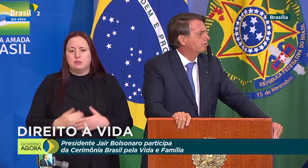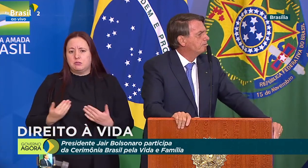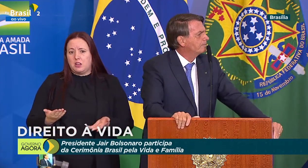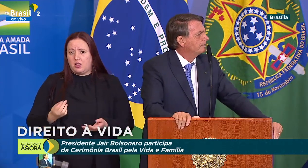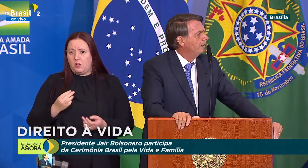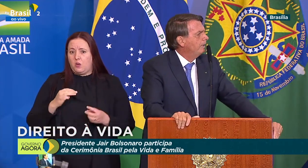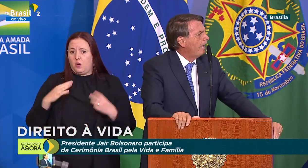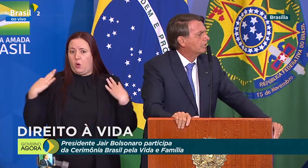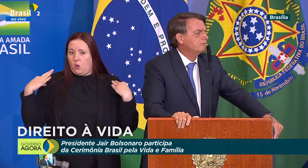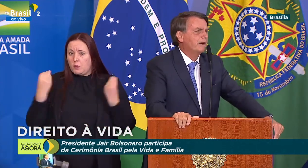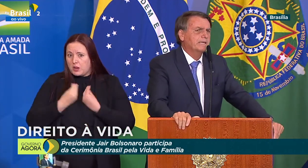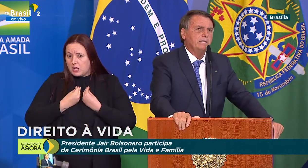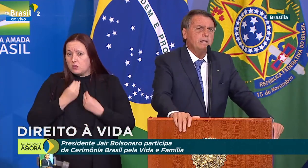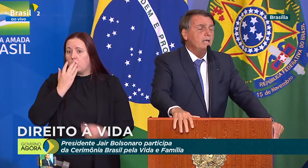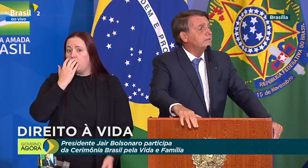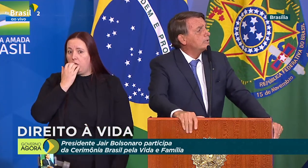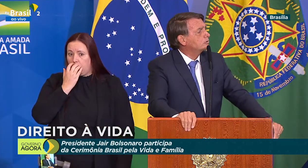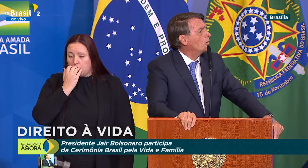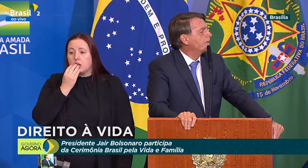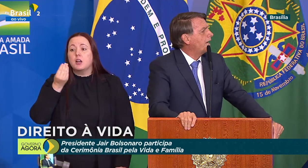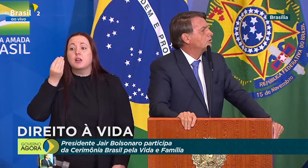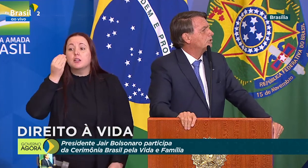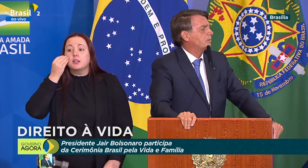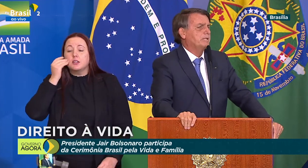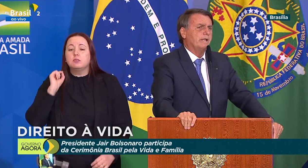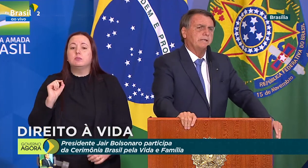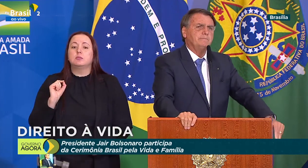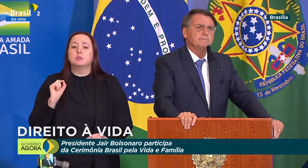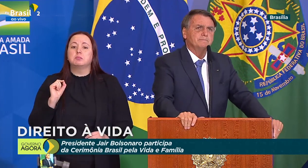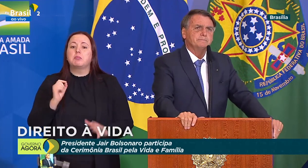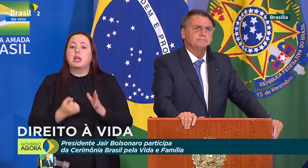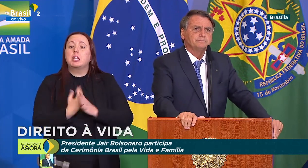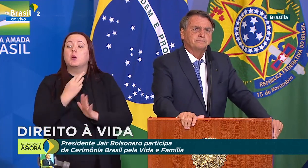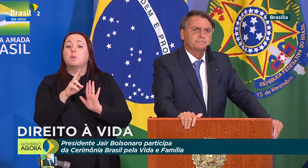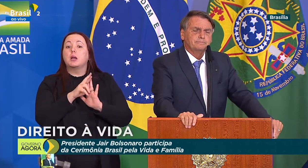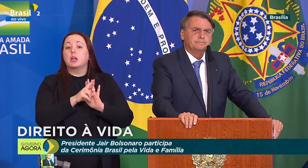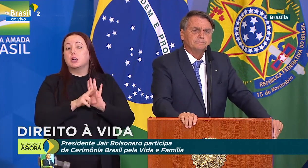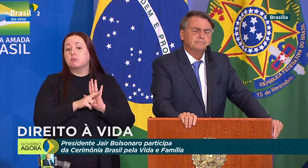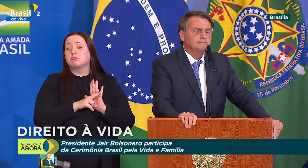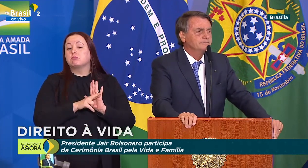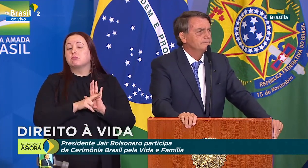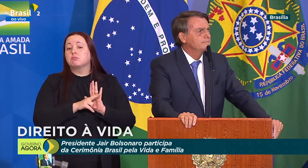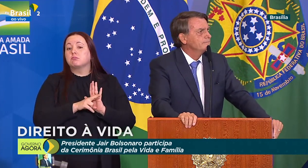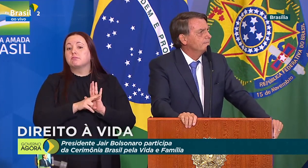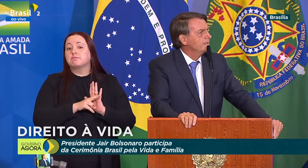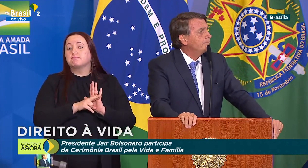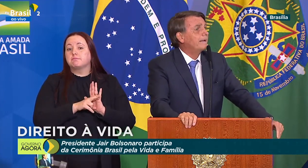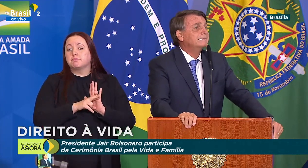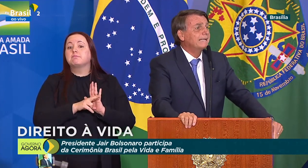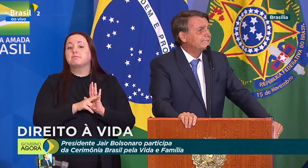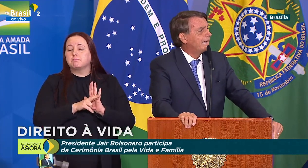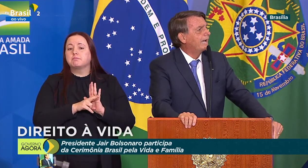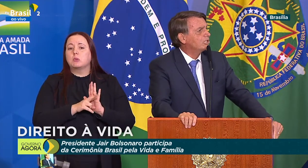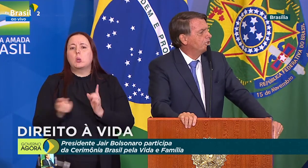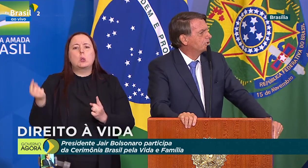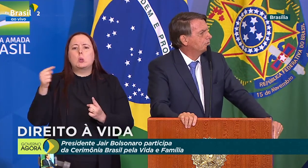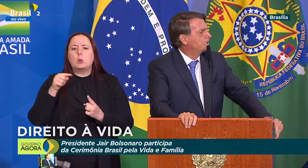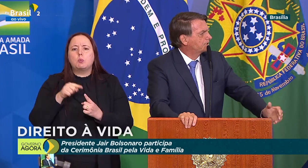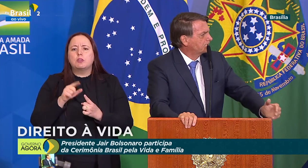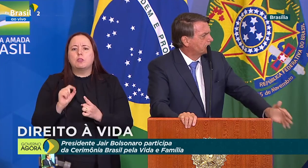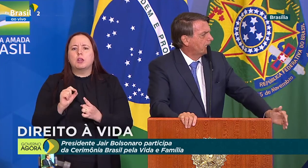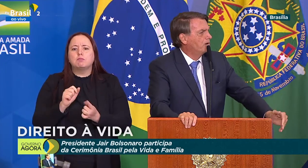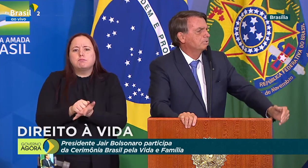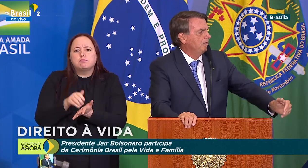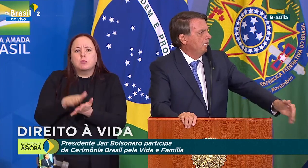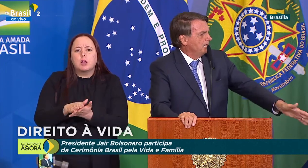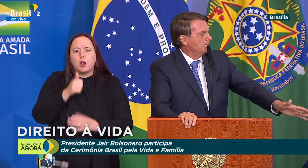cena o ministro é tão fraquinho tentou que a gente prudência e para caçar